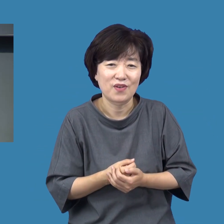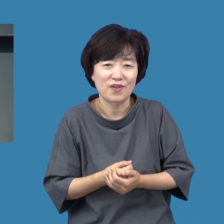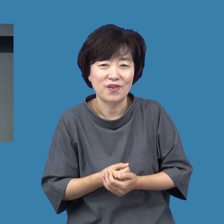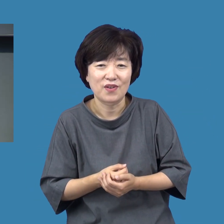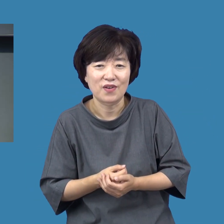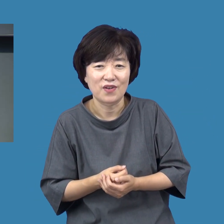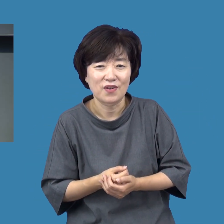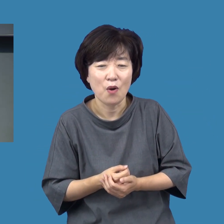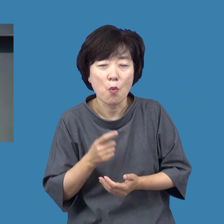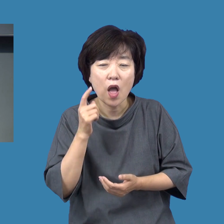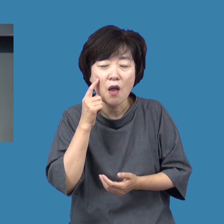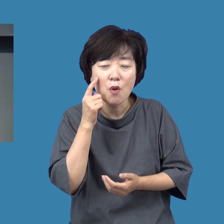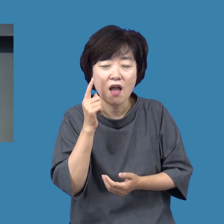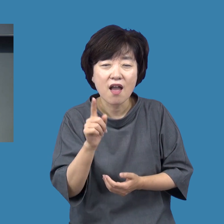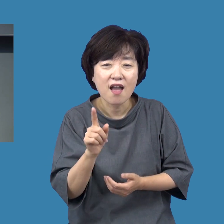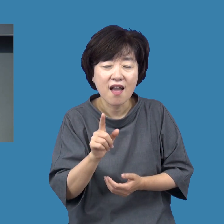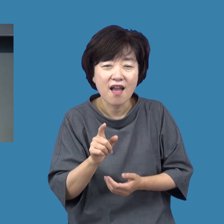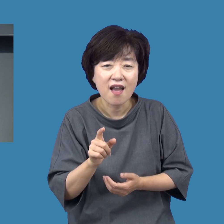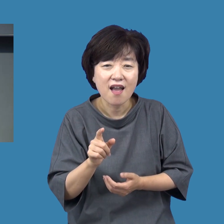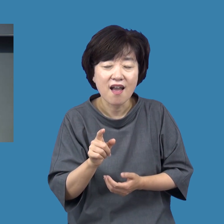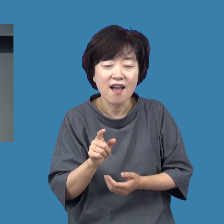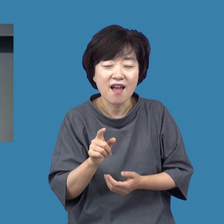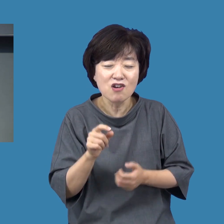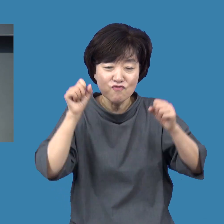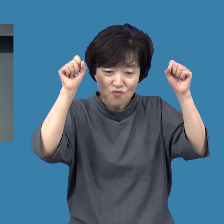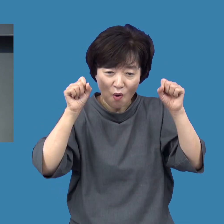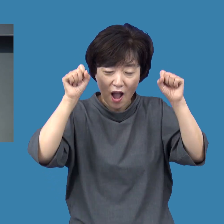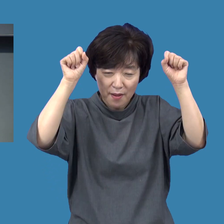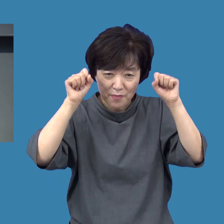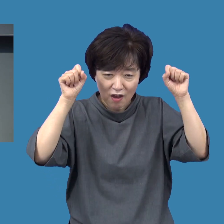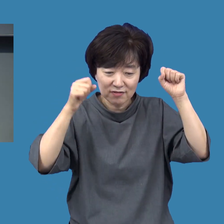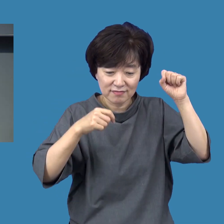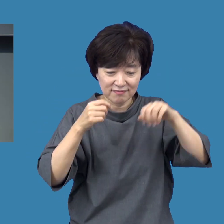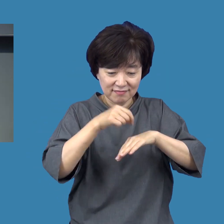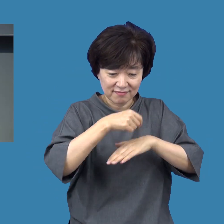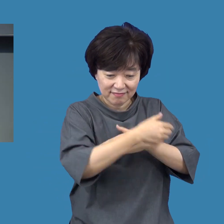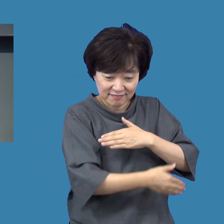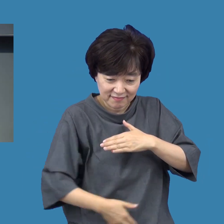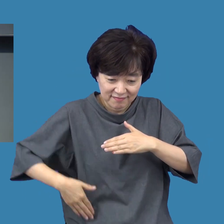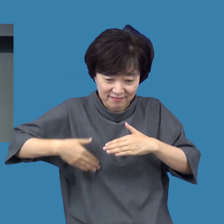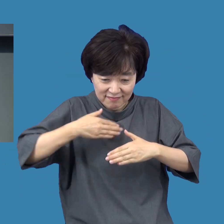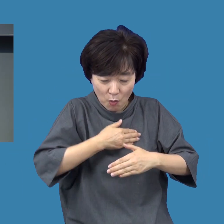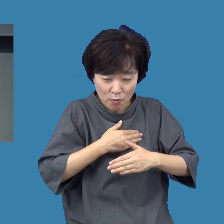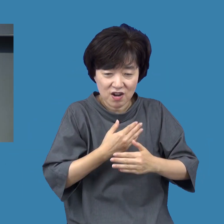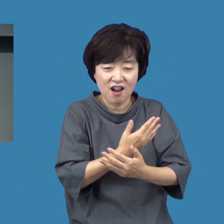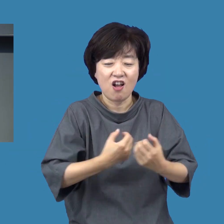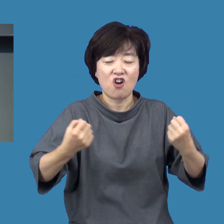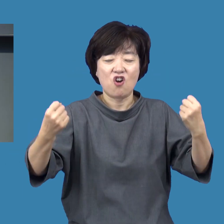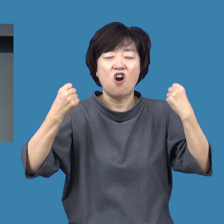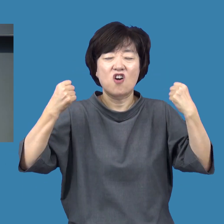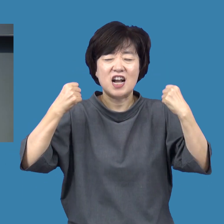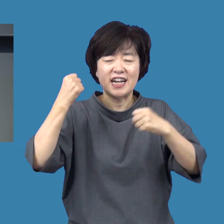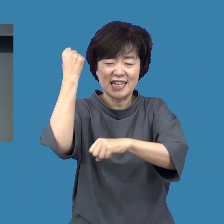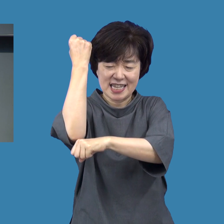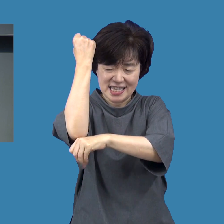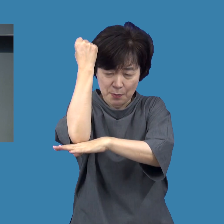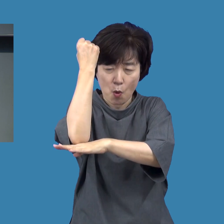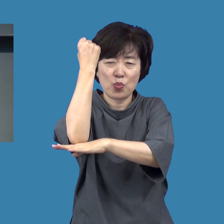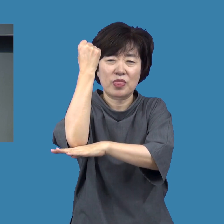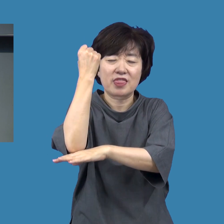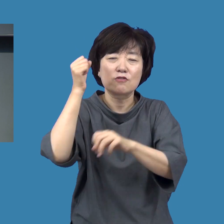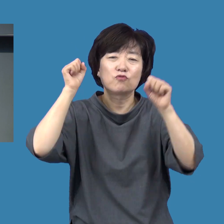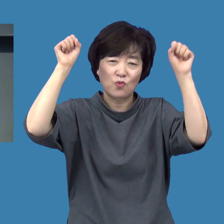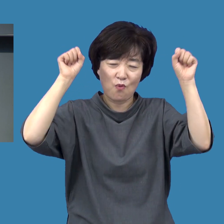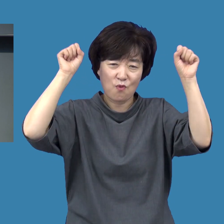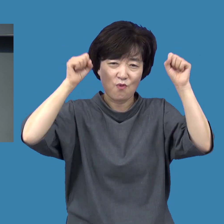왜 그러겠어요? 그것이 결국 우리의 육체를 건강하게 해주는 어떤 기본적인 처리법인 거지.